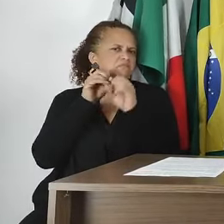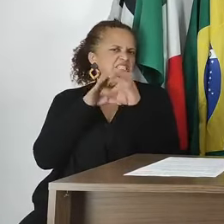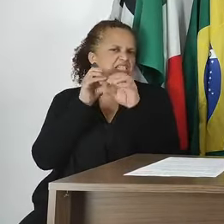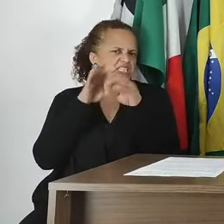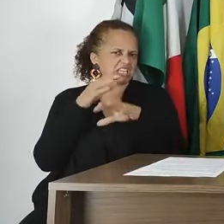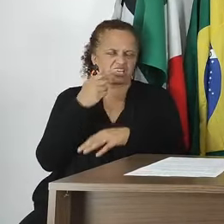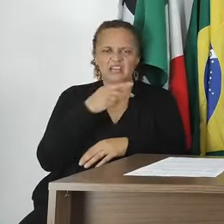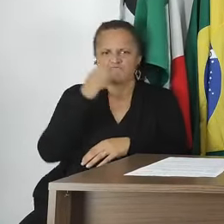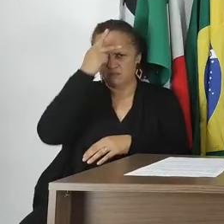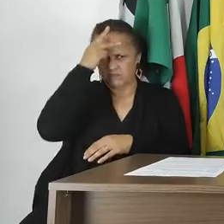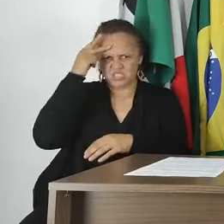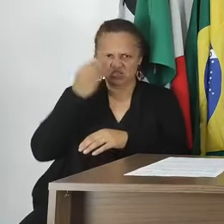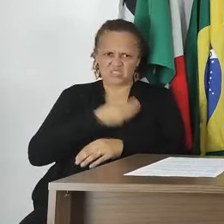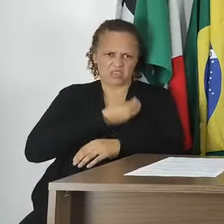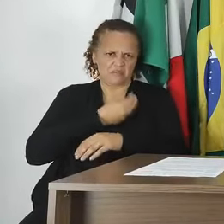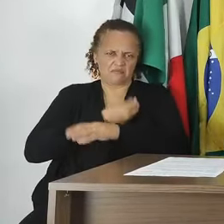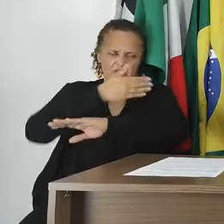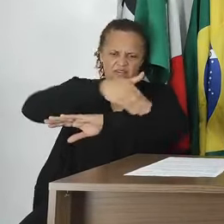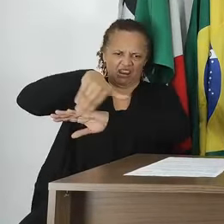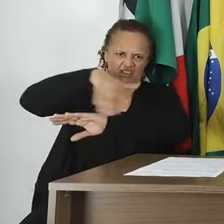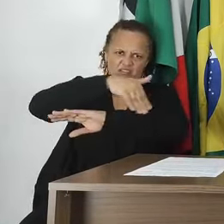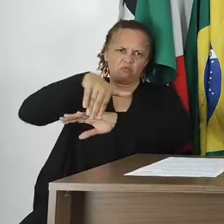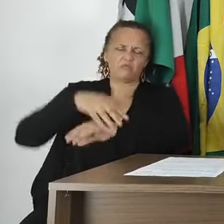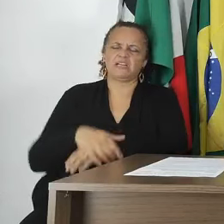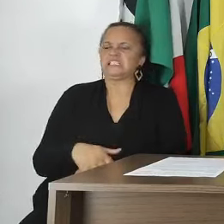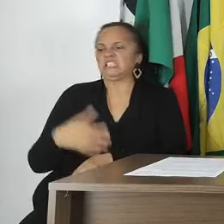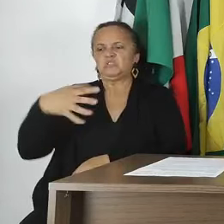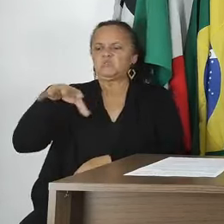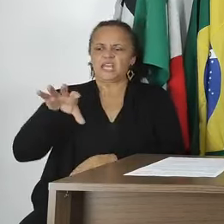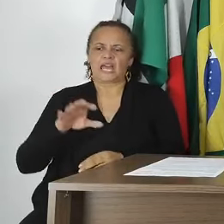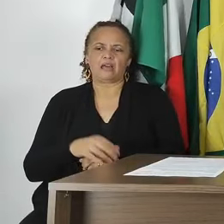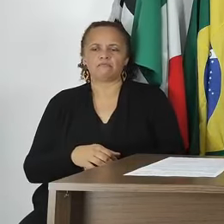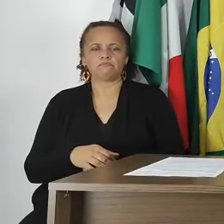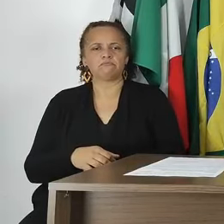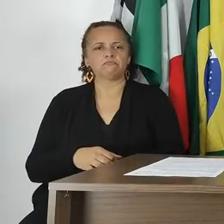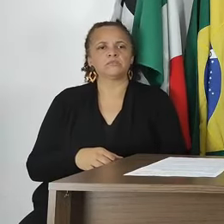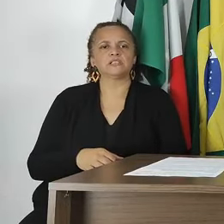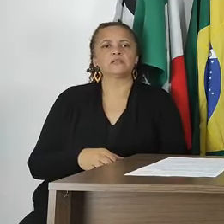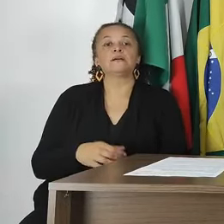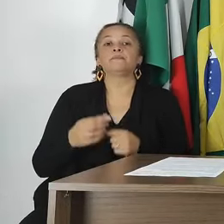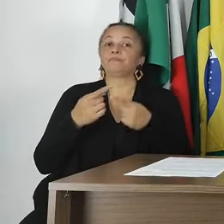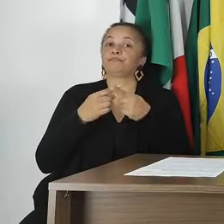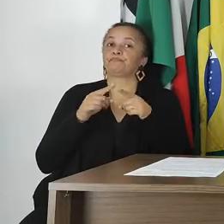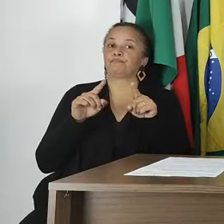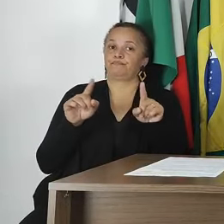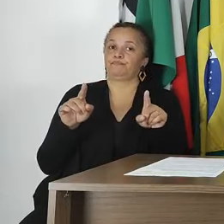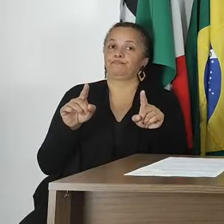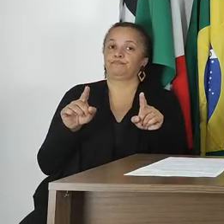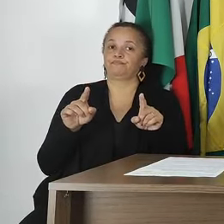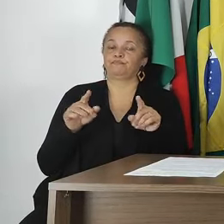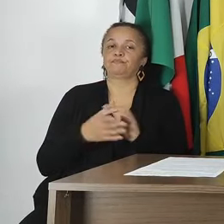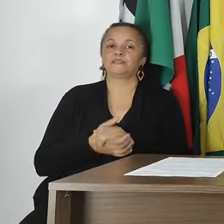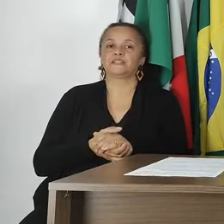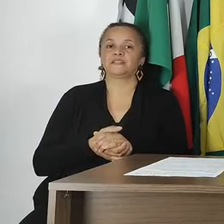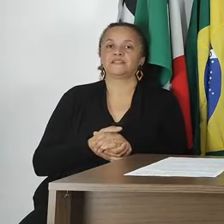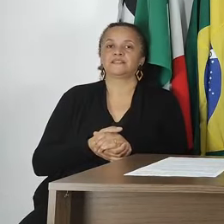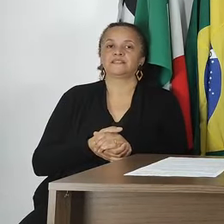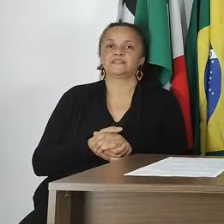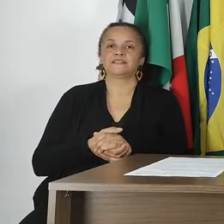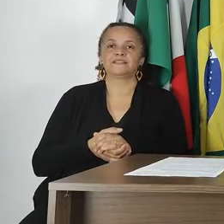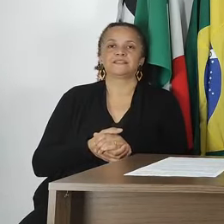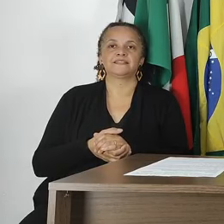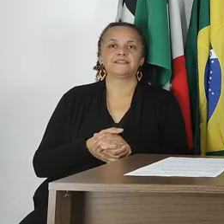dependentes químicos, não é o meu chamado. Meu chamado é esse. Mas esse é o